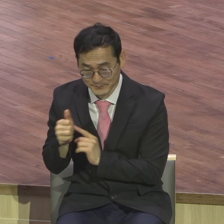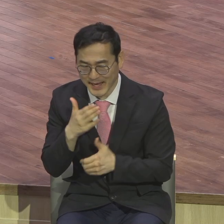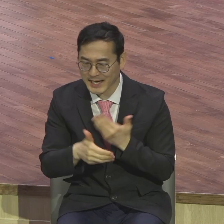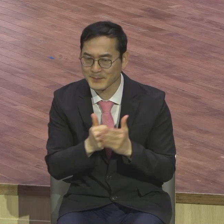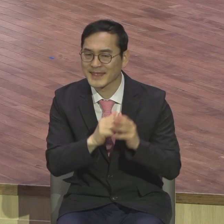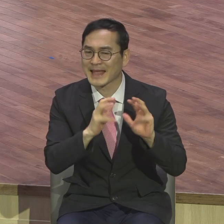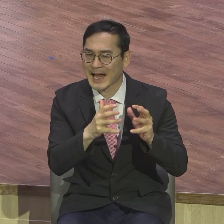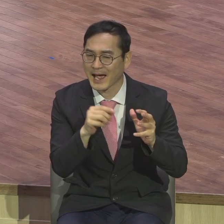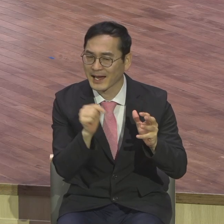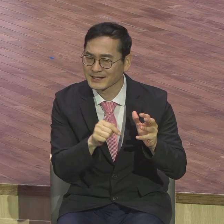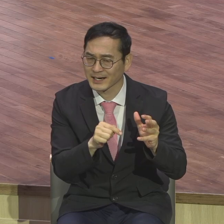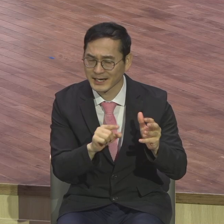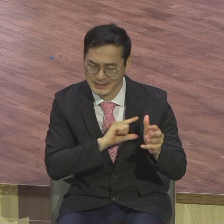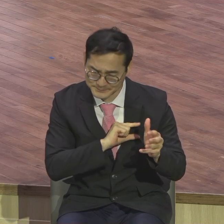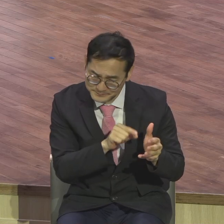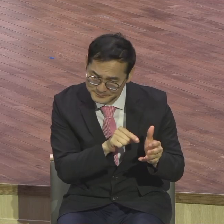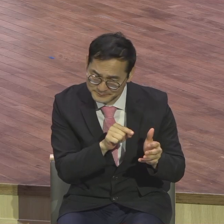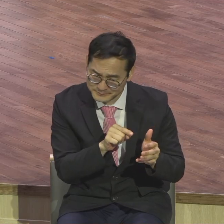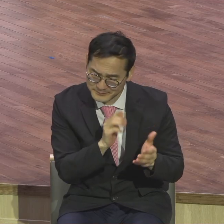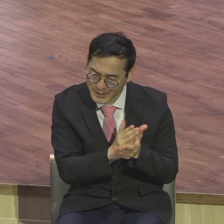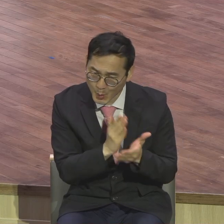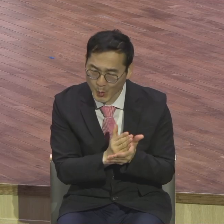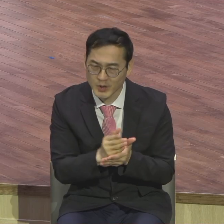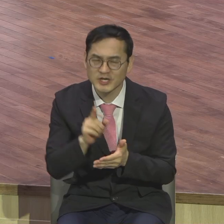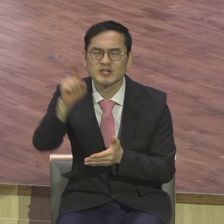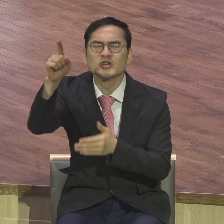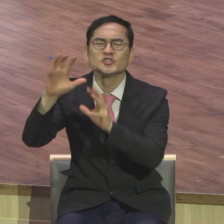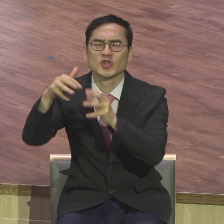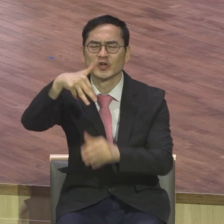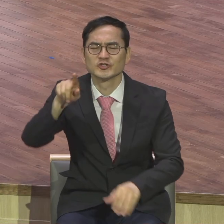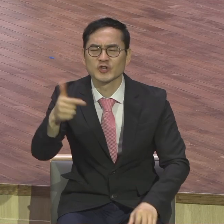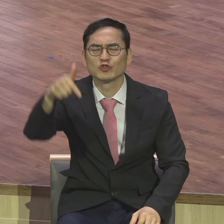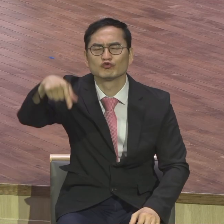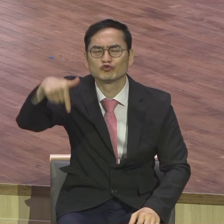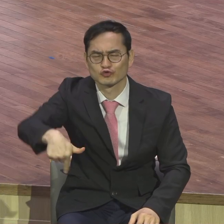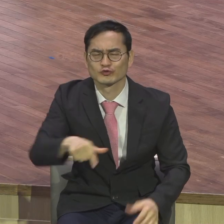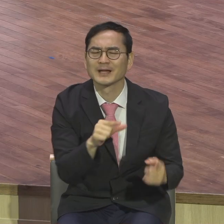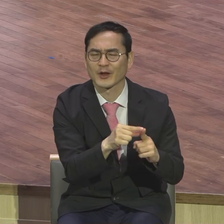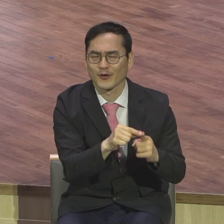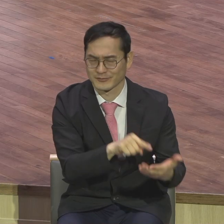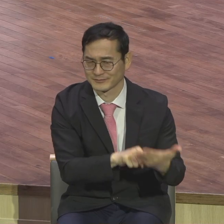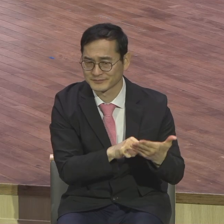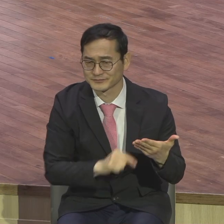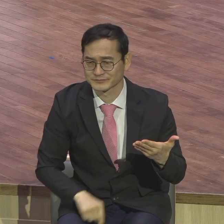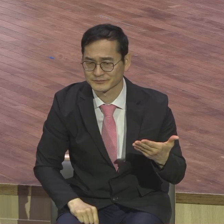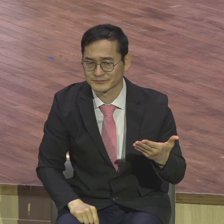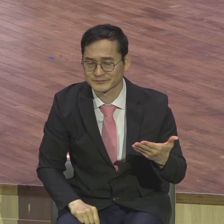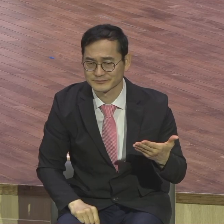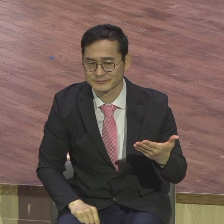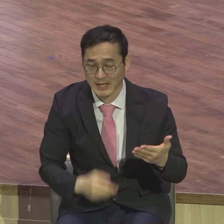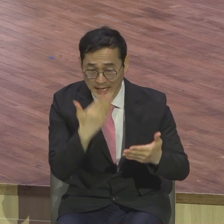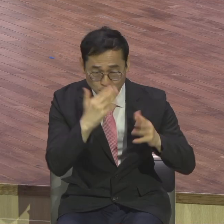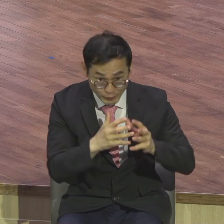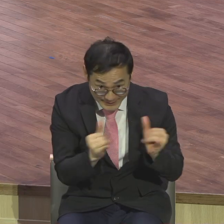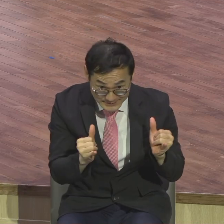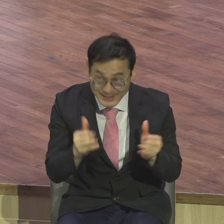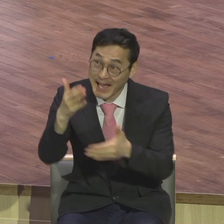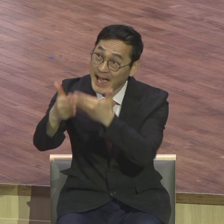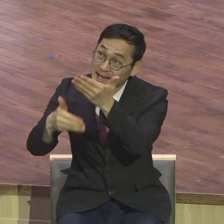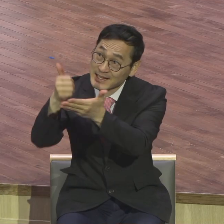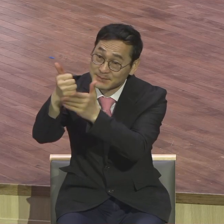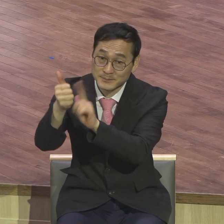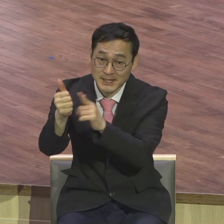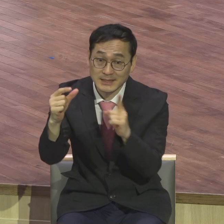천국으로 그렇게 표현을 했습니다. 왜냐하면 당시에 유대인들은 하나님이라는 호칭